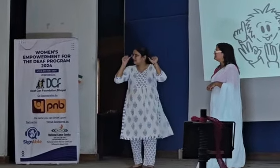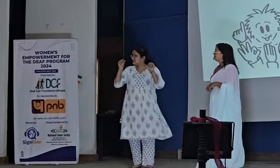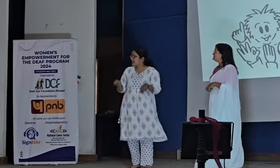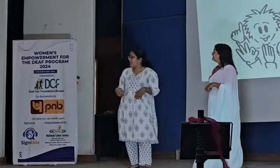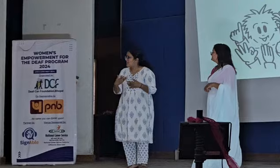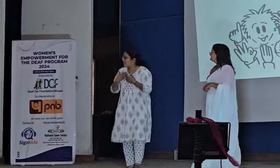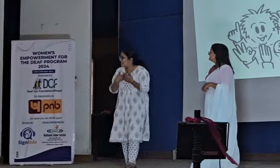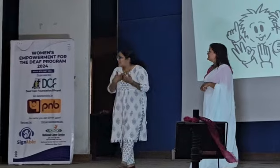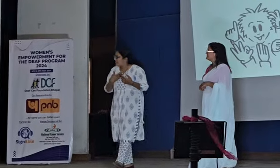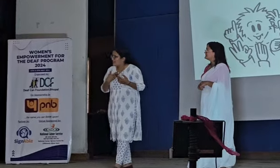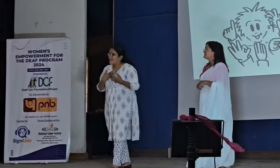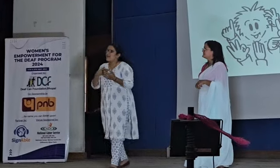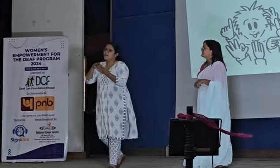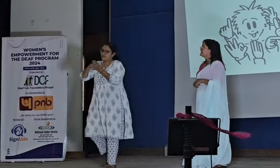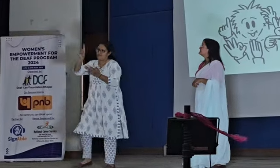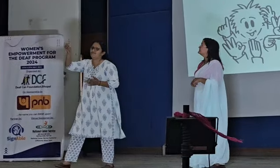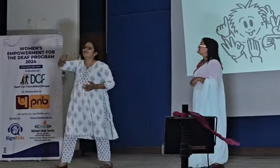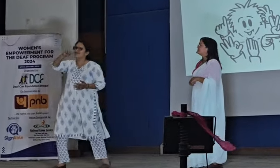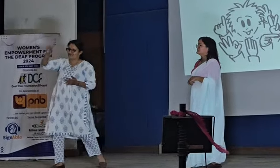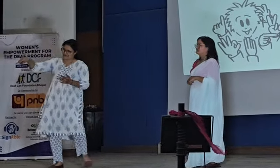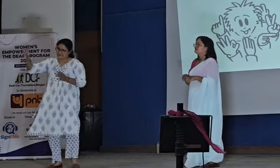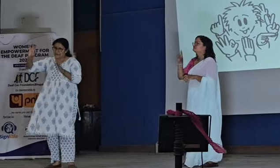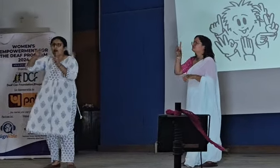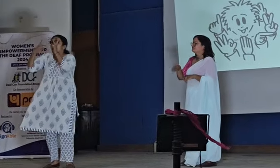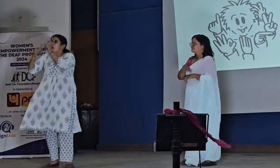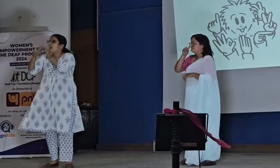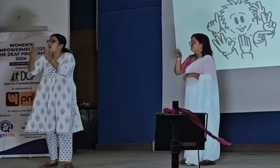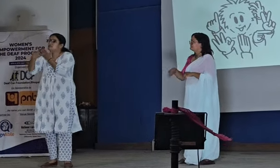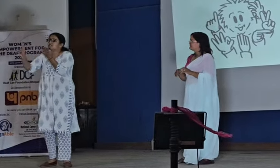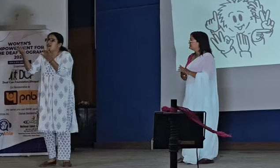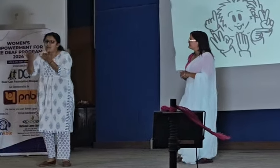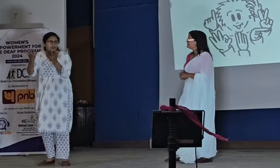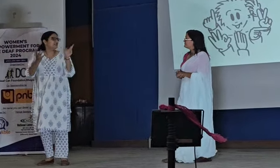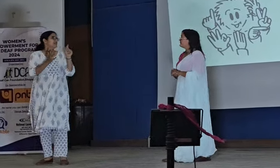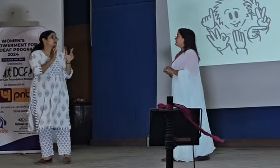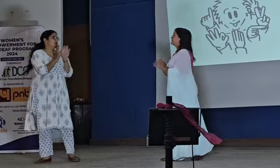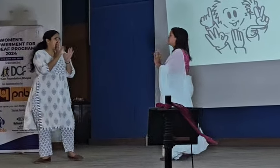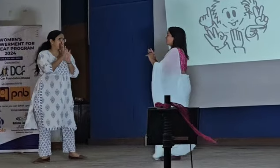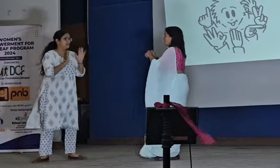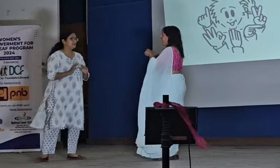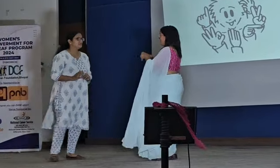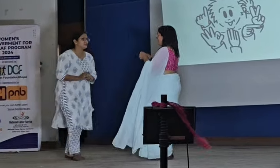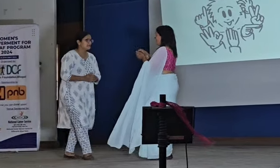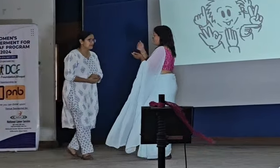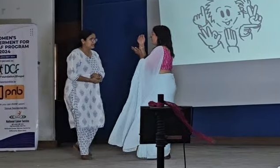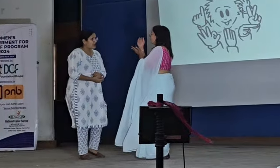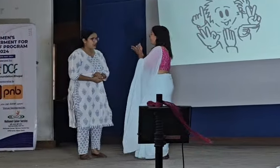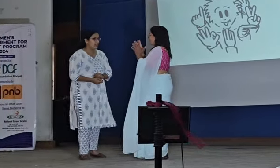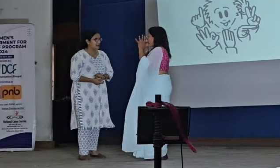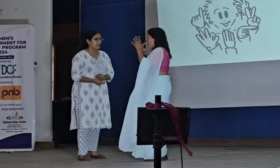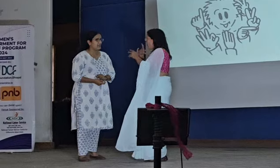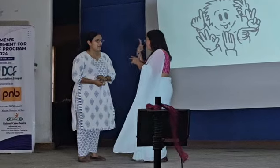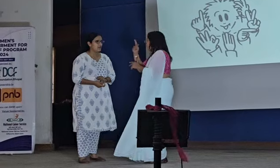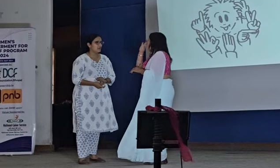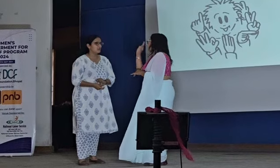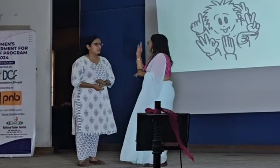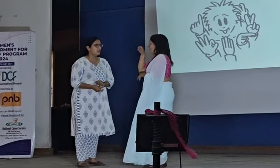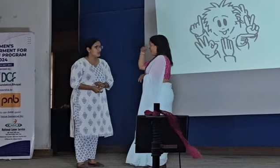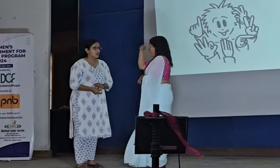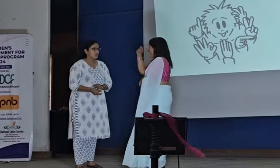के आउटर स्पेस में साइन कर रही है, तो ये चीज गलत है बिकॉज मेरे कम्फर्ट जो, और अगर ये इतने में साइन करे